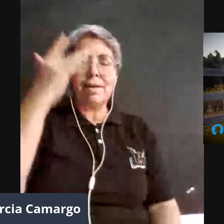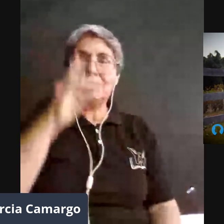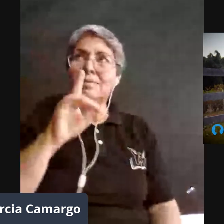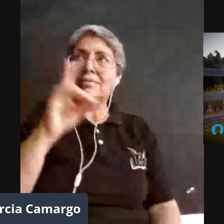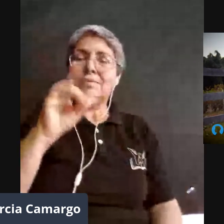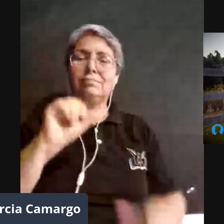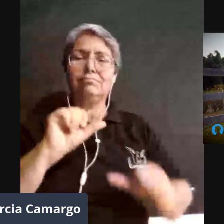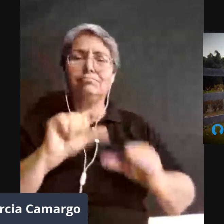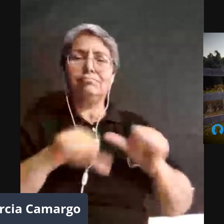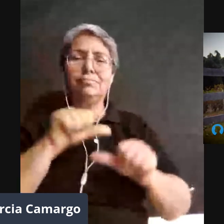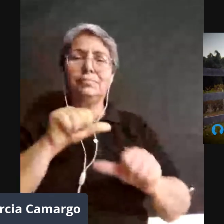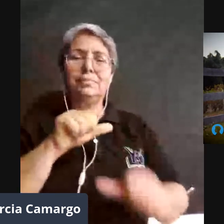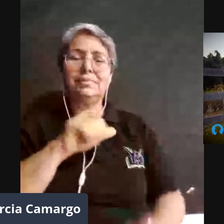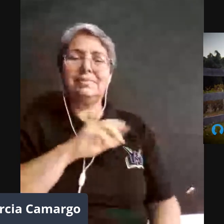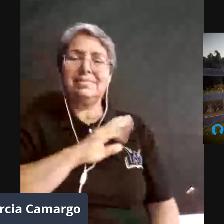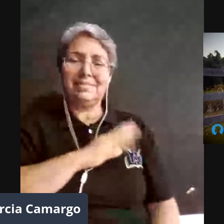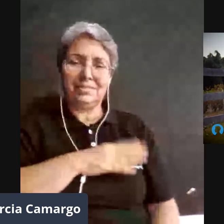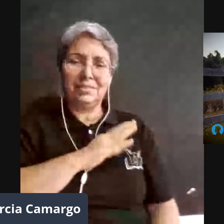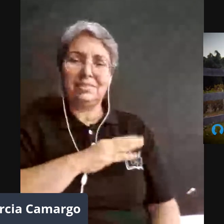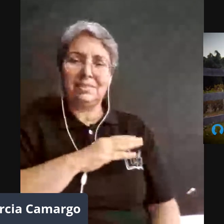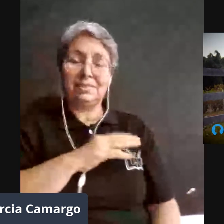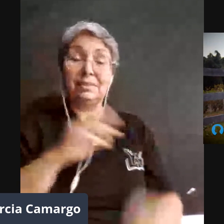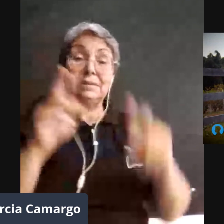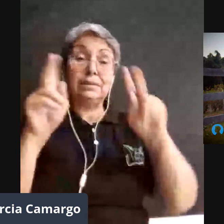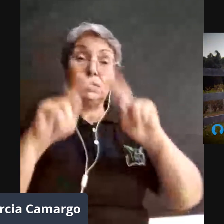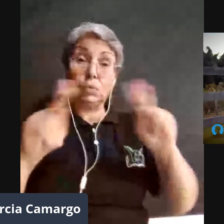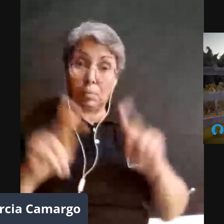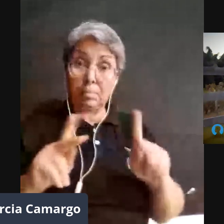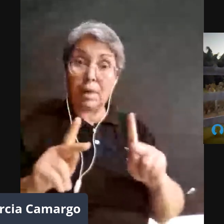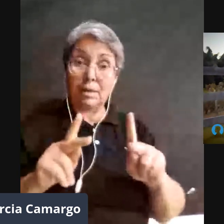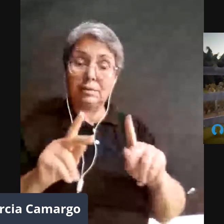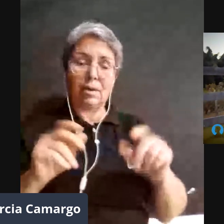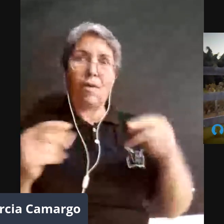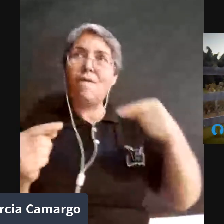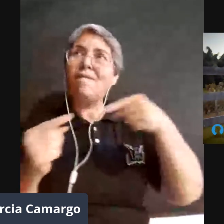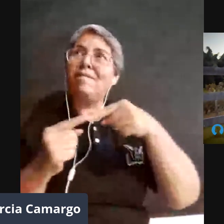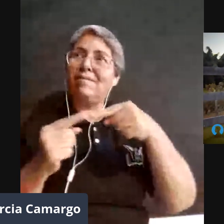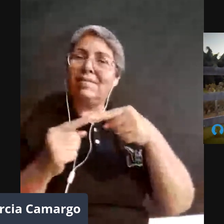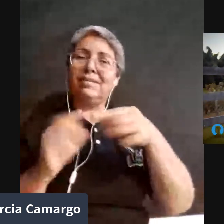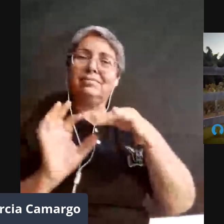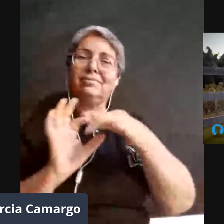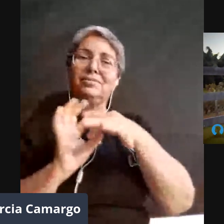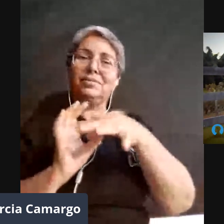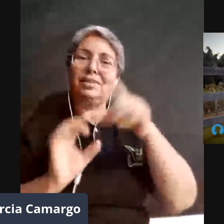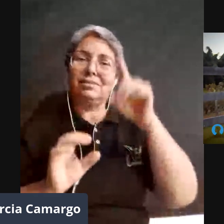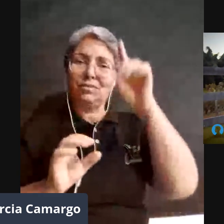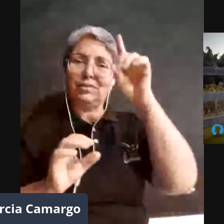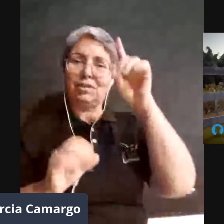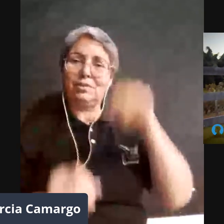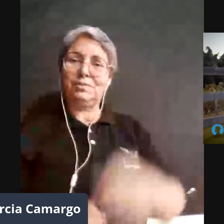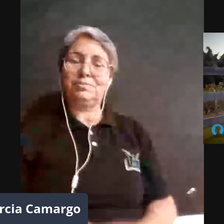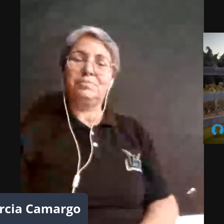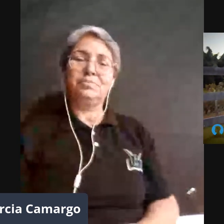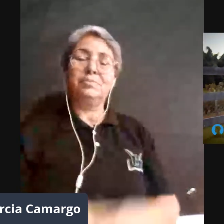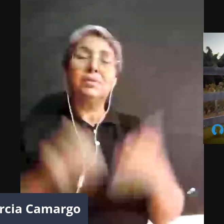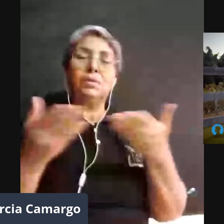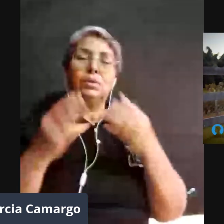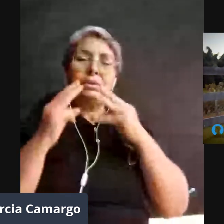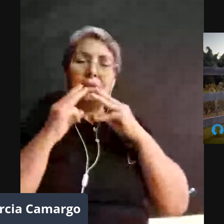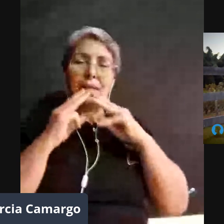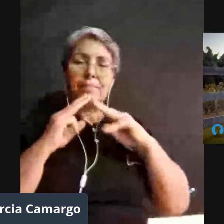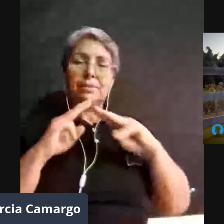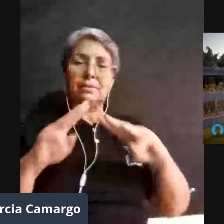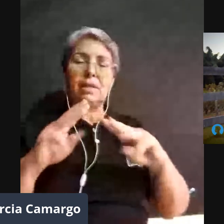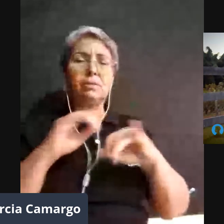com a paz, que é a reconciliação com Deus. Bem, antes de nós entrarmos no assunto da mensagem de hoje, gostaria de declarar